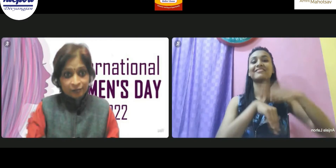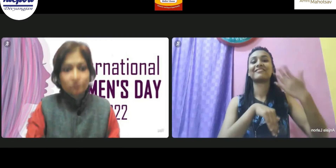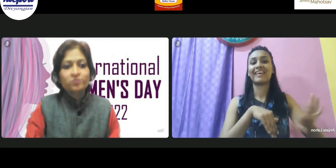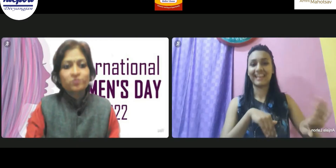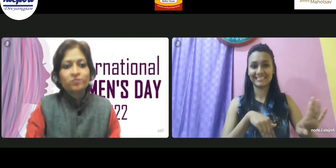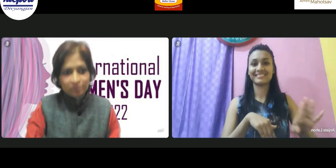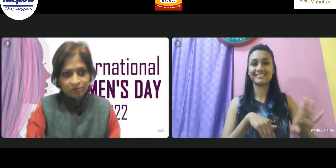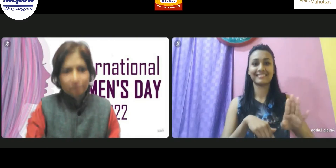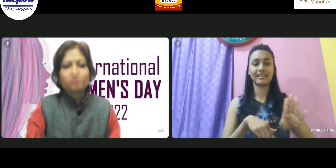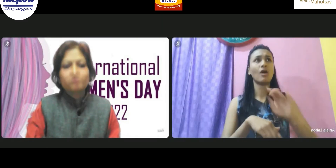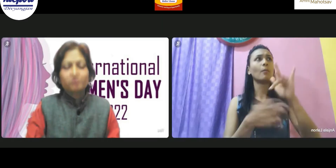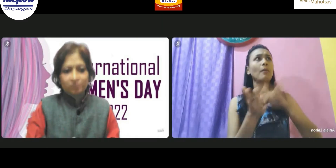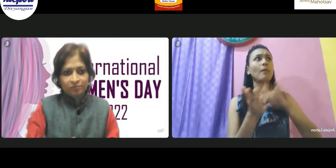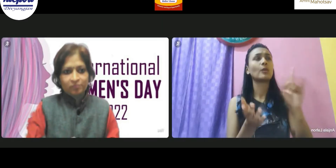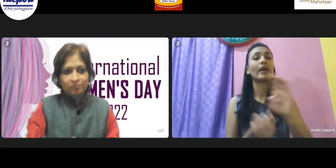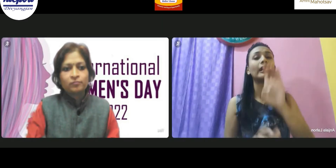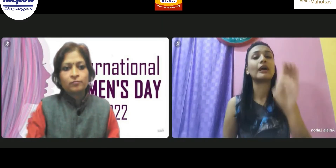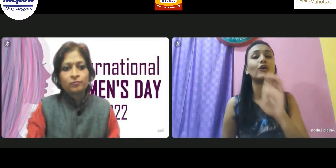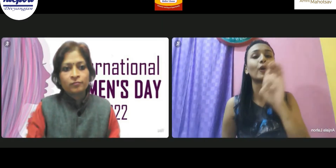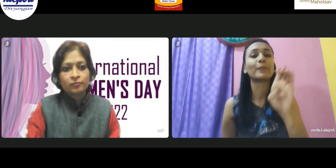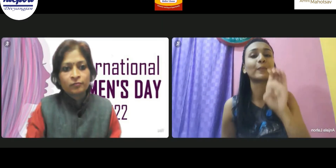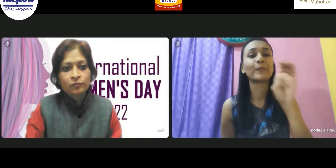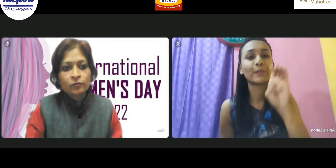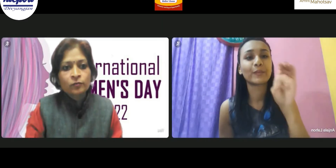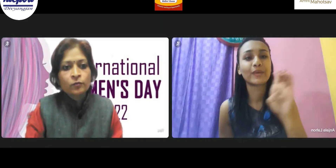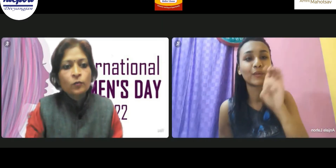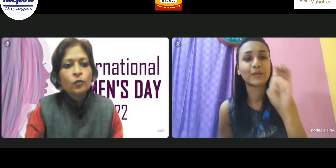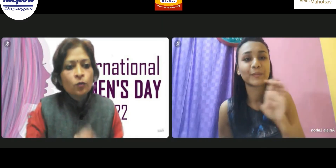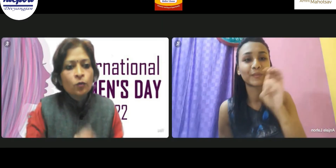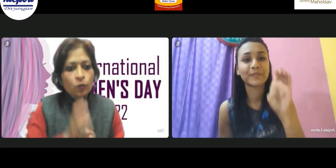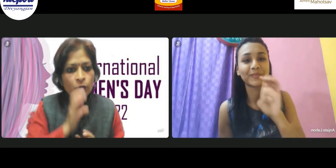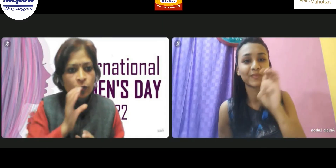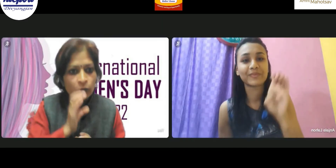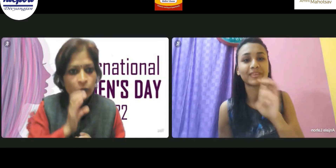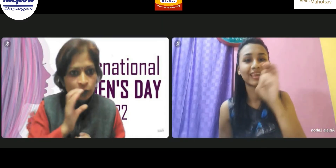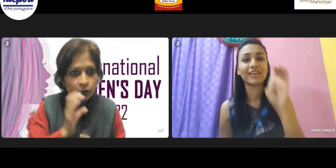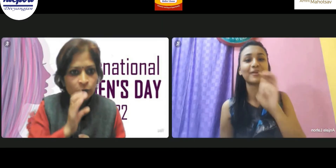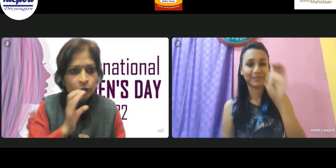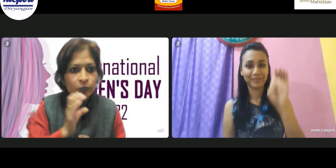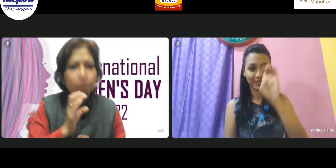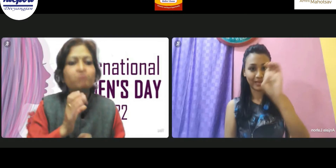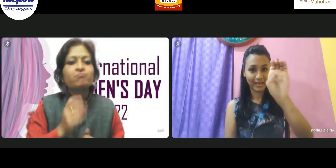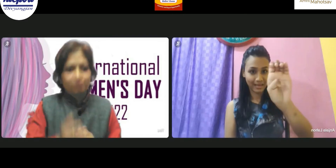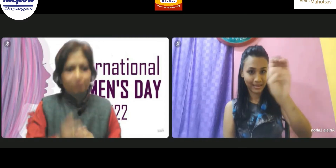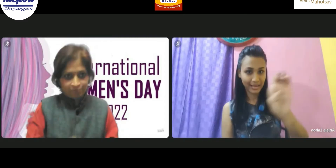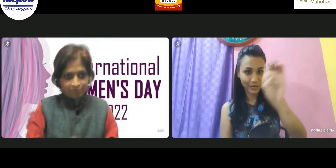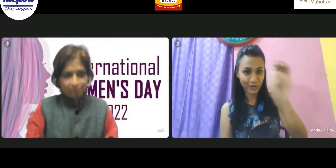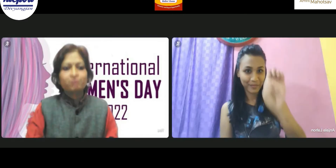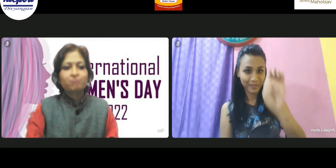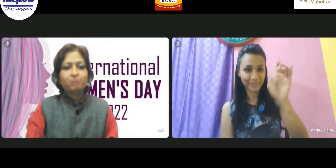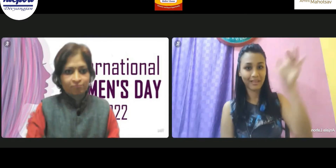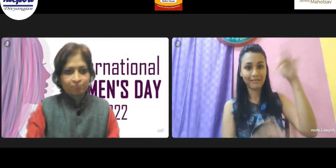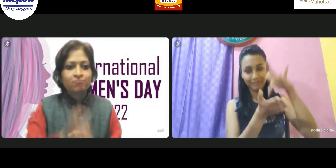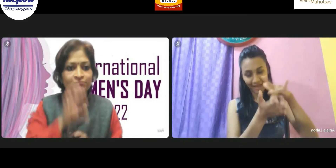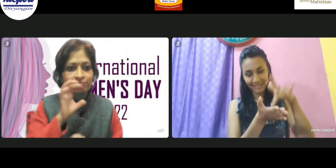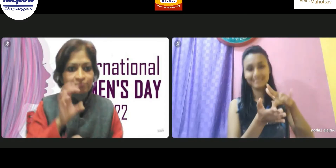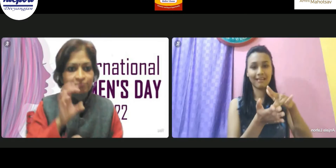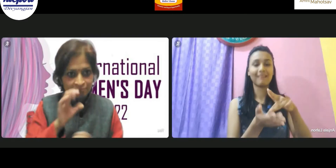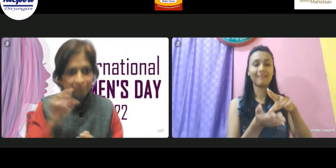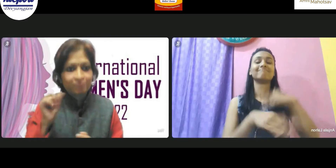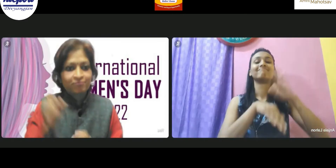पर भी गई। अंतर्राष्ट्रीय स्तर पर भाग लेने के लिए मैं यूरोप गई थी। अच्छा, तुम यूरोप गई